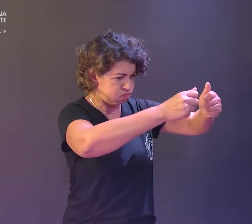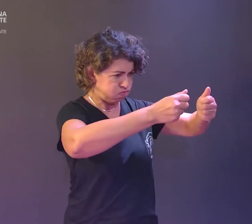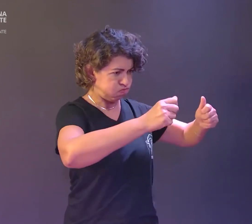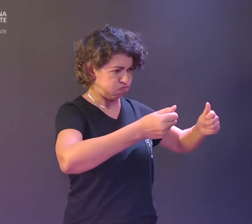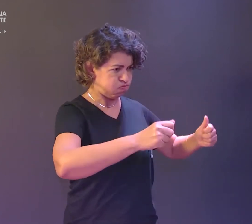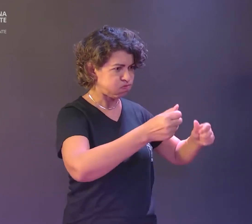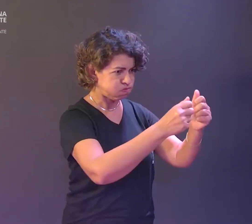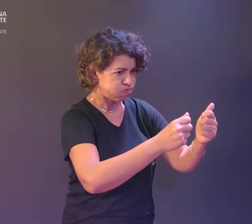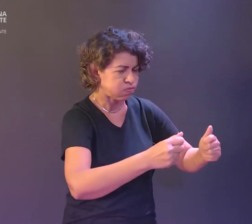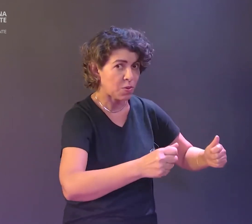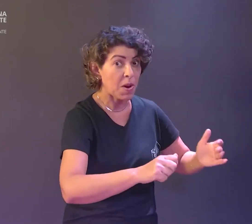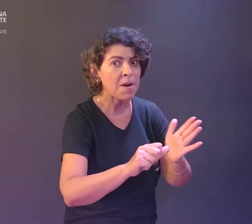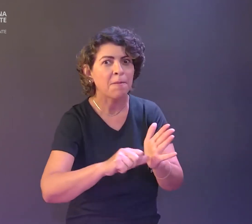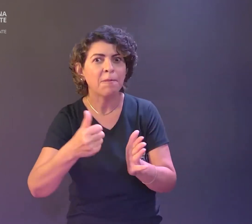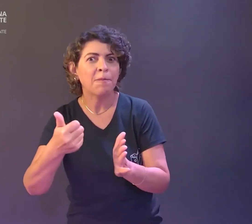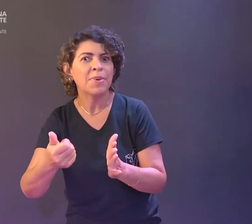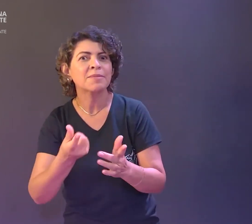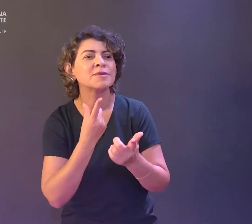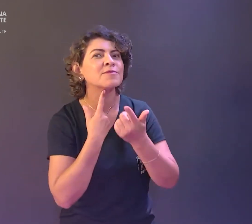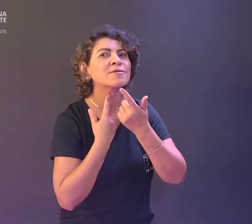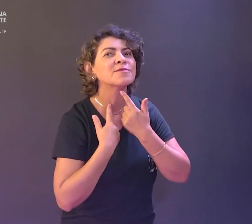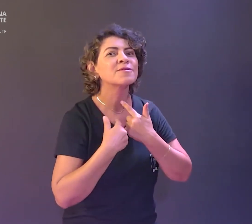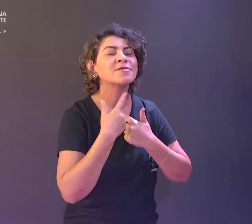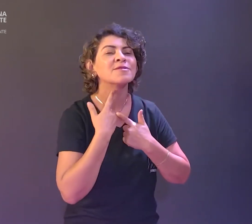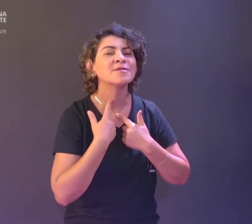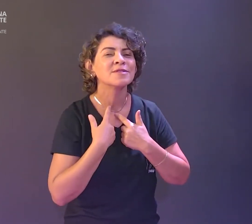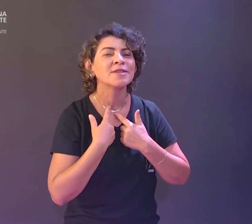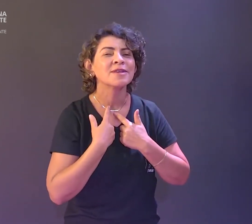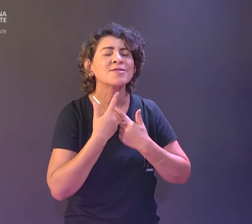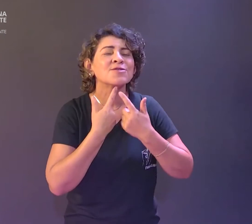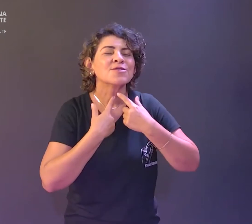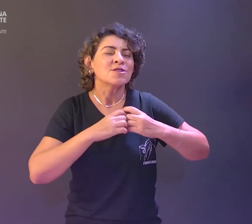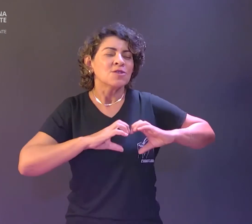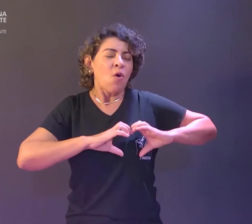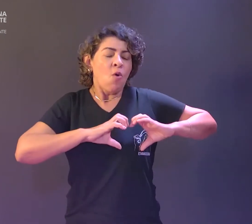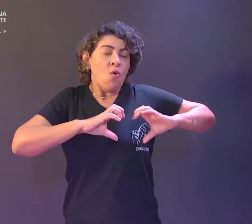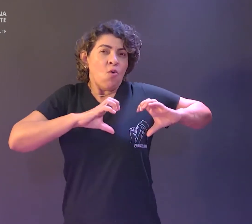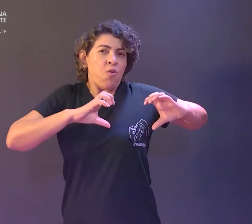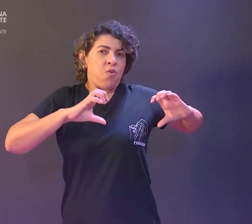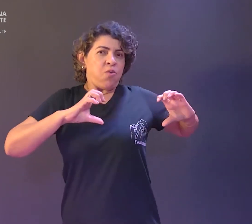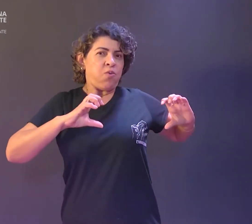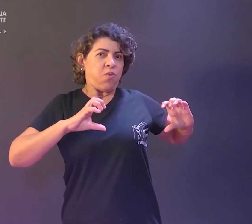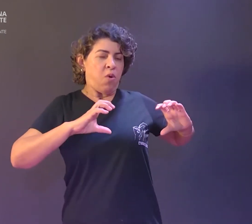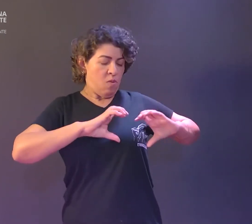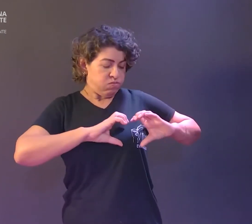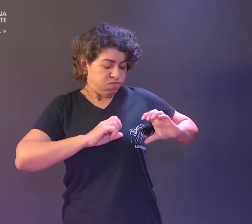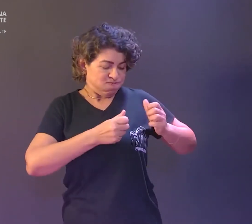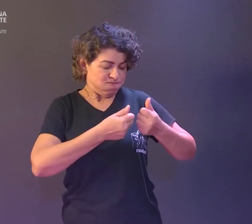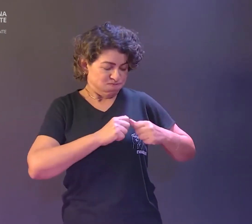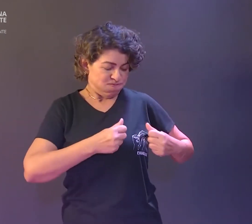pecaminoso. Quando este desejo cresce no coração, ele se torna importante para nós.